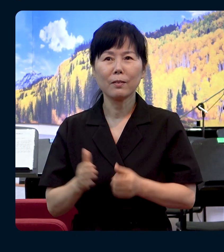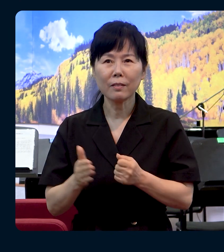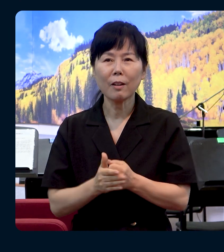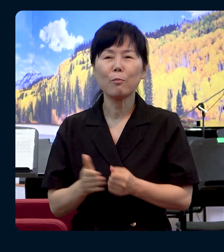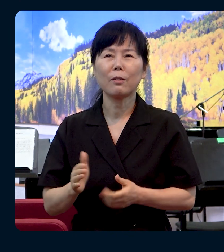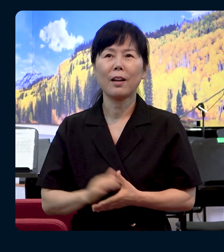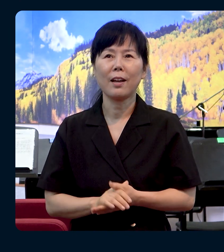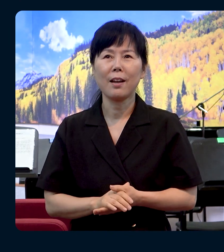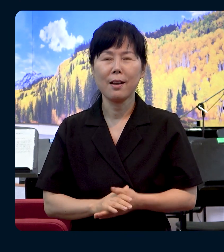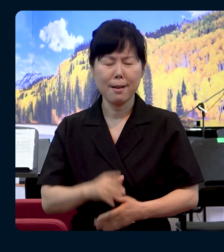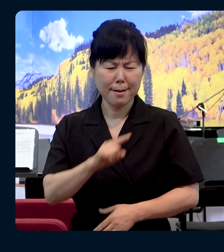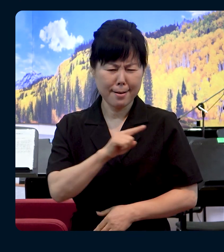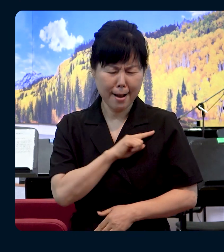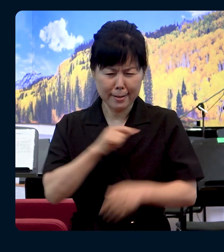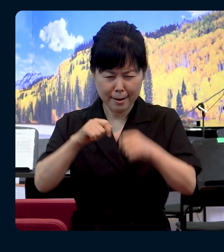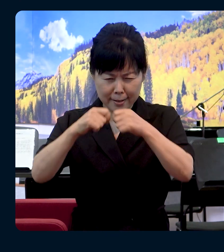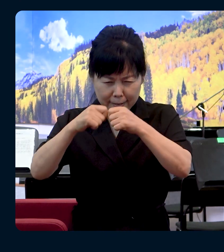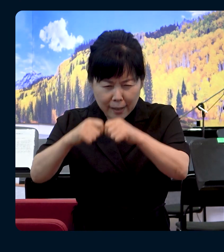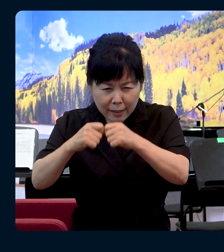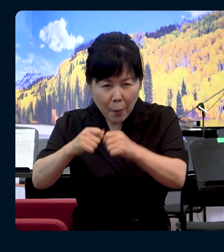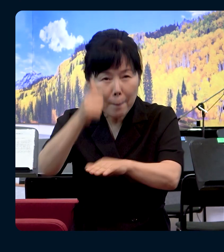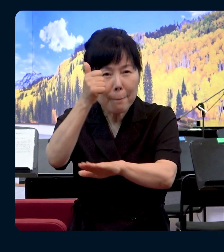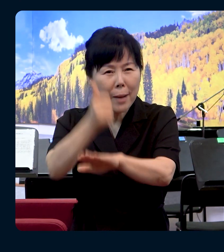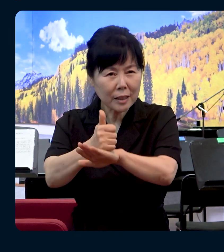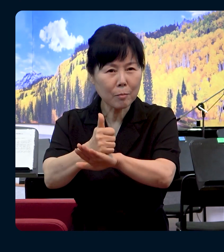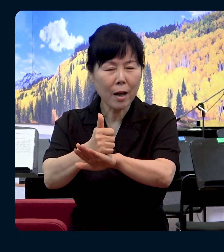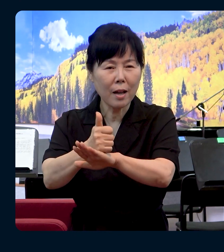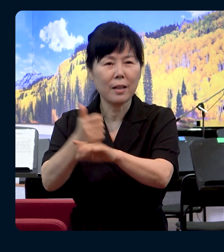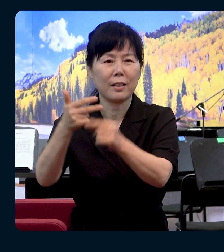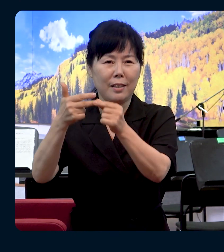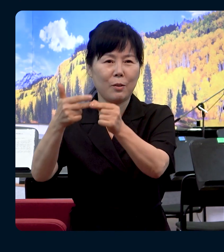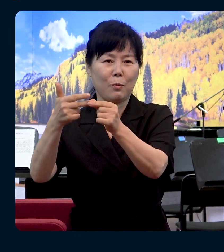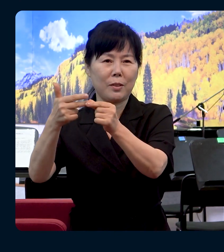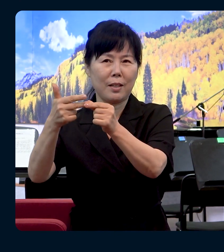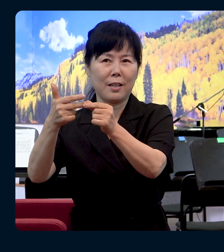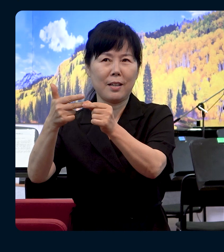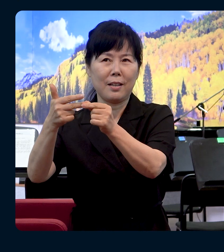말이죠, 가장 디테일한 그 마지막에 하나님이 계세요.